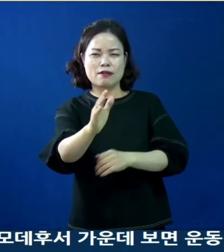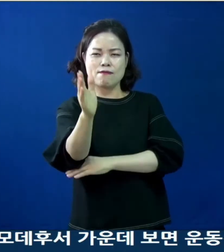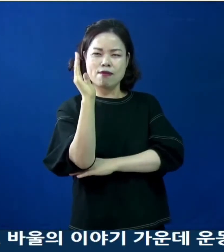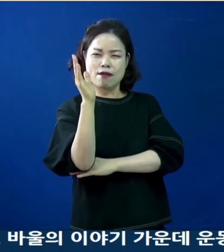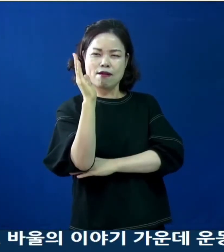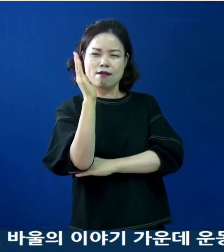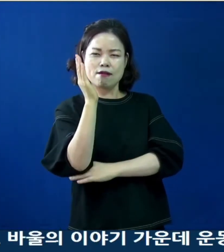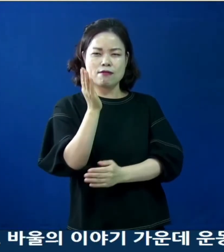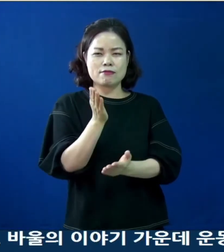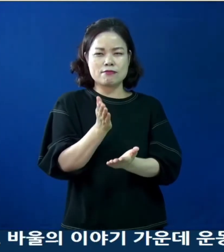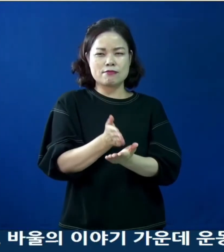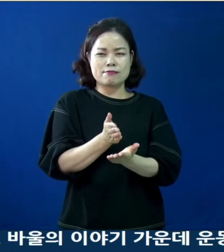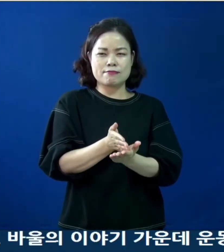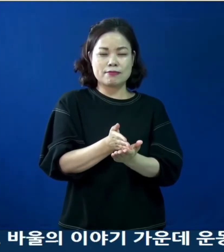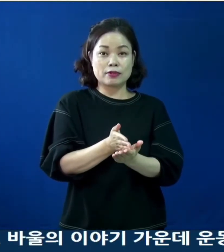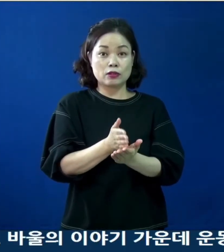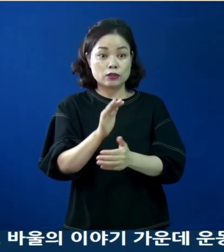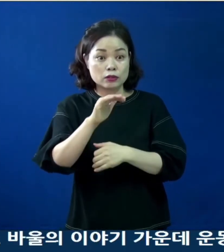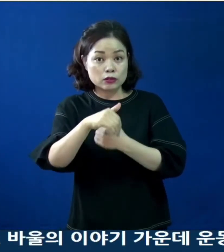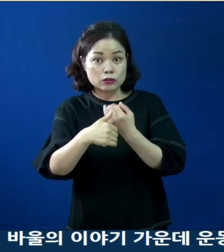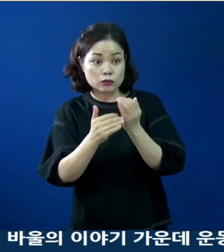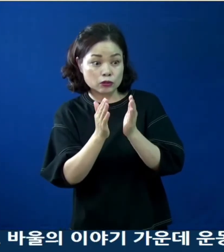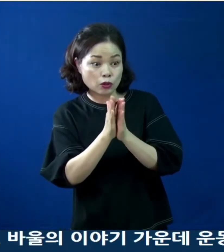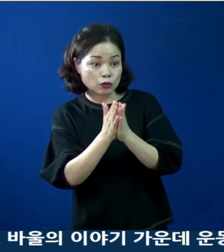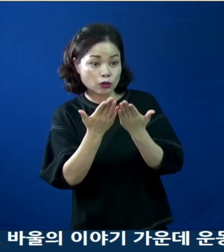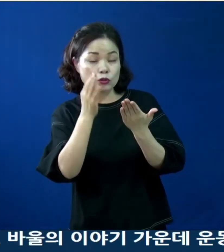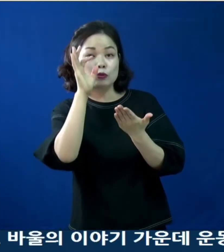하는데 성경을 보게 되면